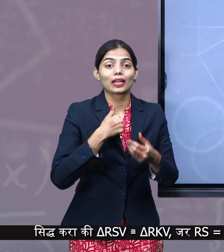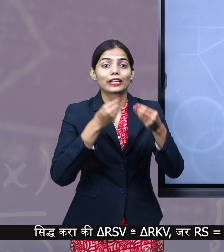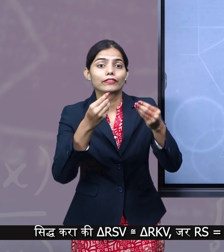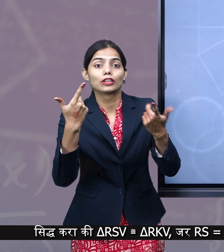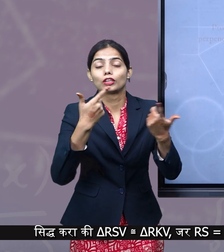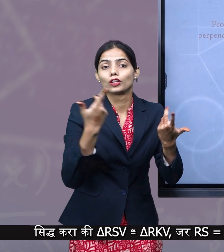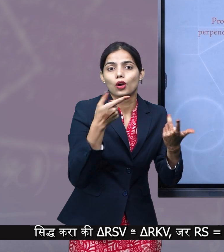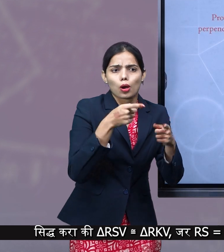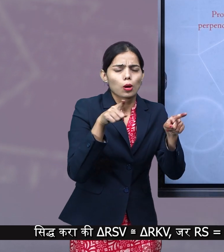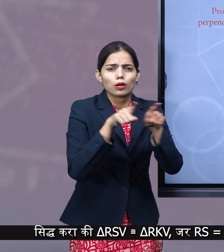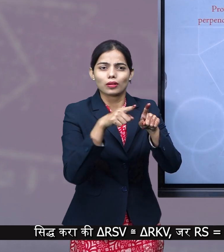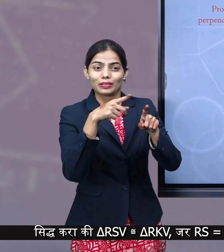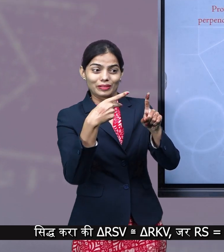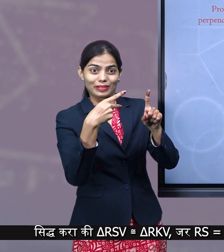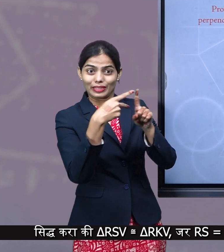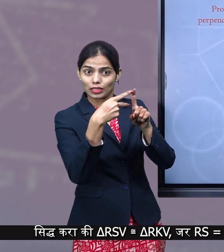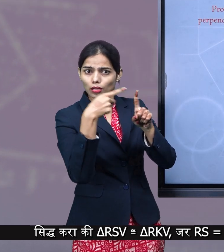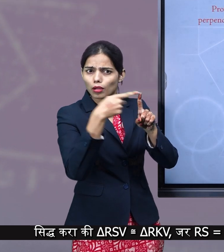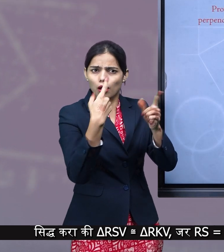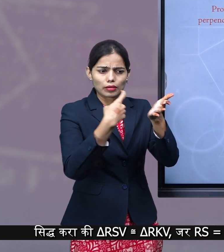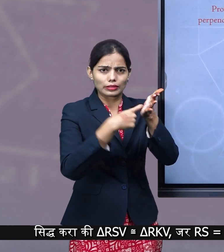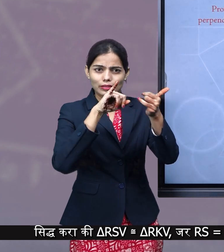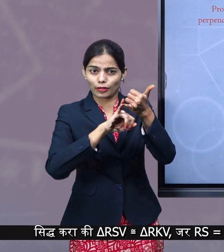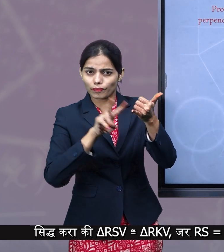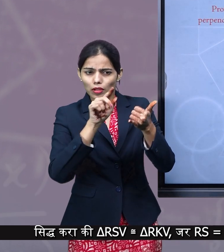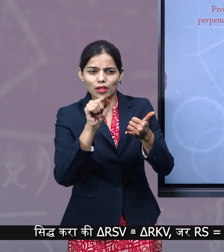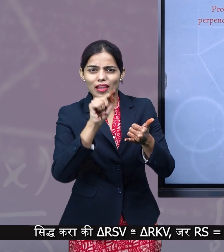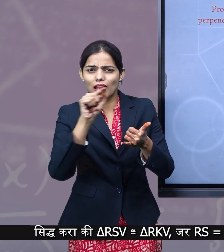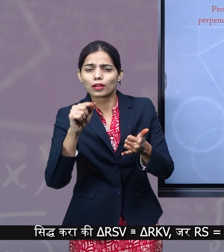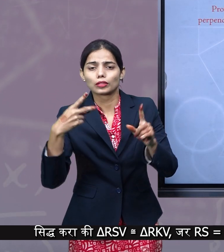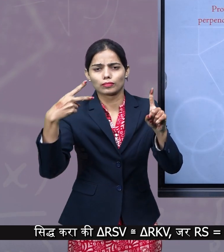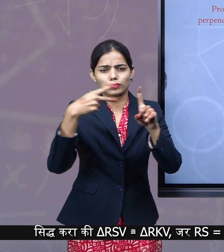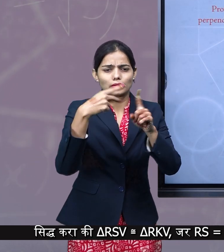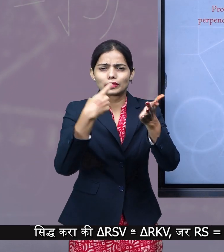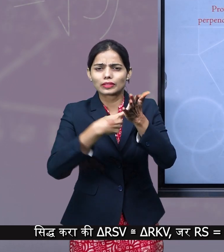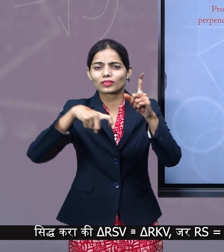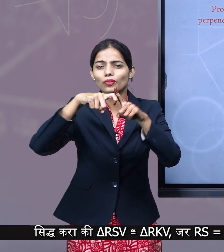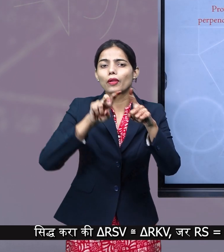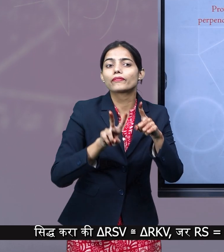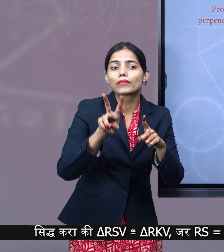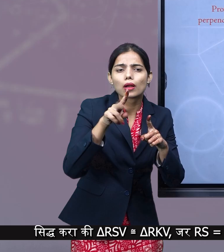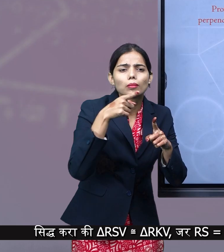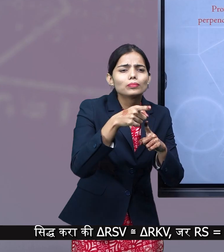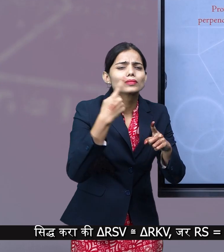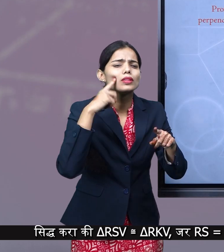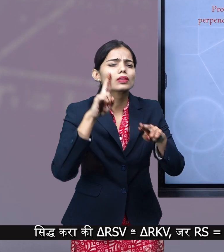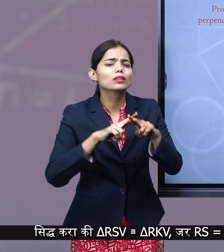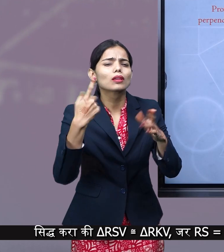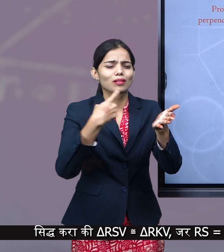उदाहरणार्थ सिद्ध करा की ट्रायंगल RSV इक्वल्स टू ट्रायंगल RKV जर RS इक्वल्स टू RK इक्वल्स